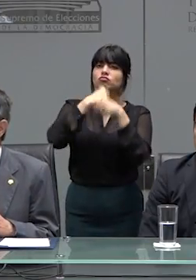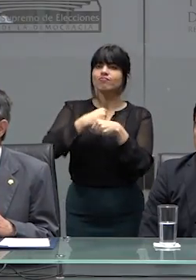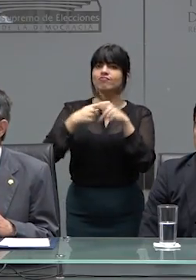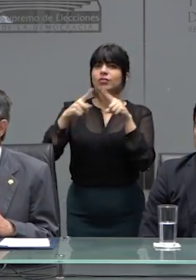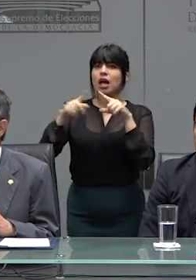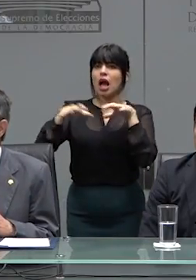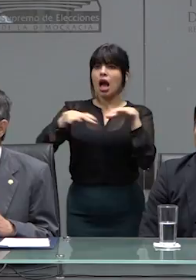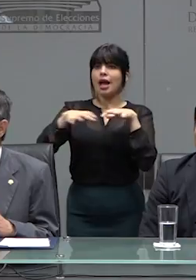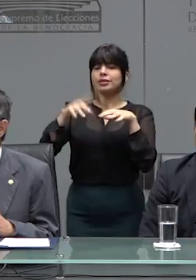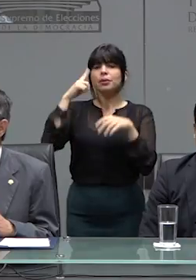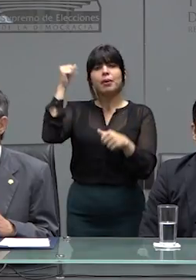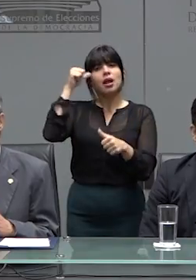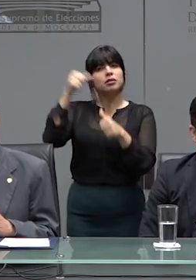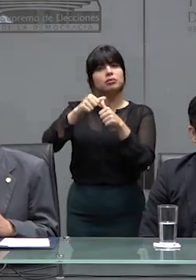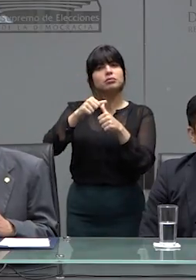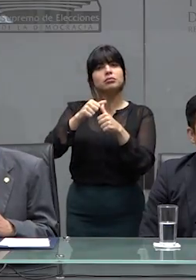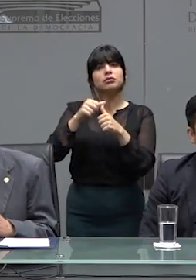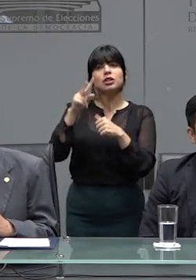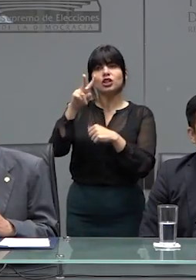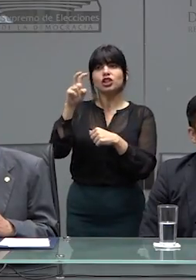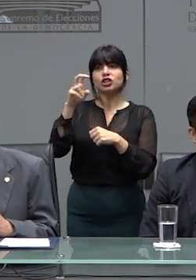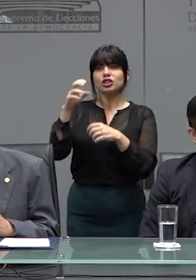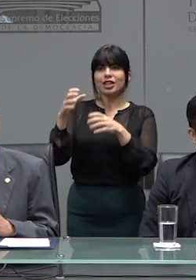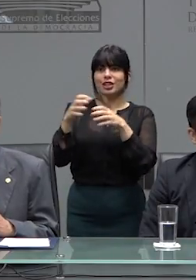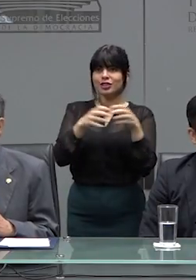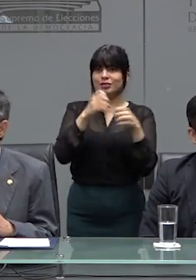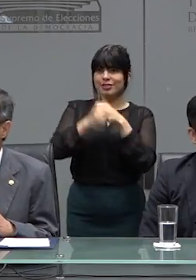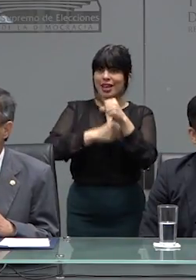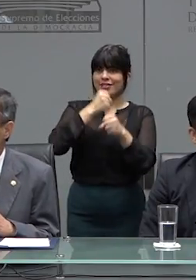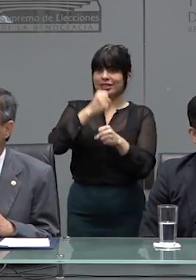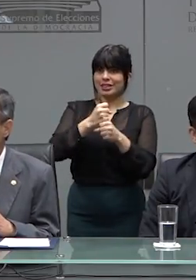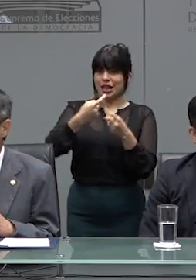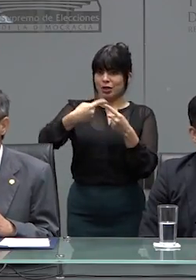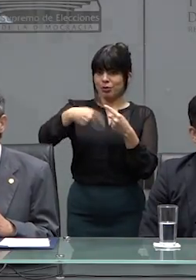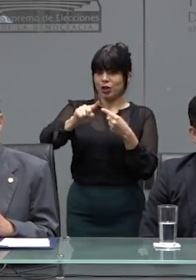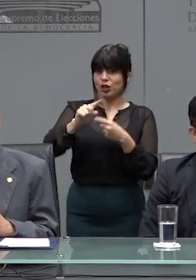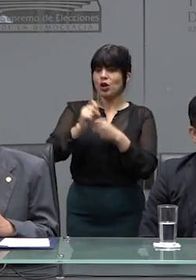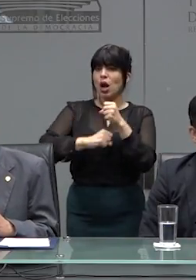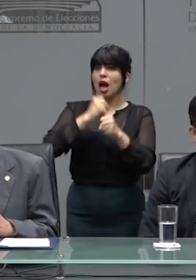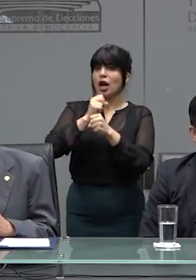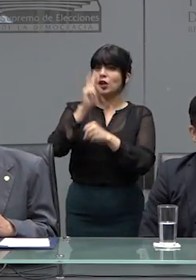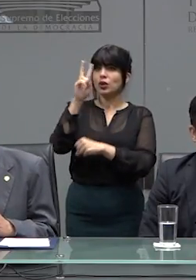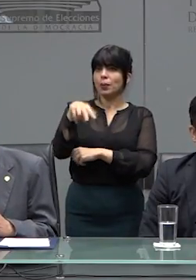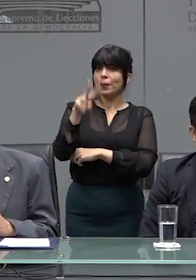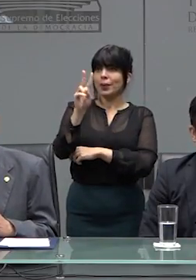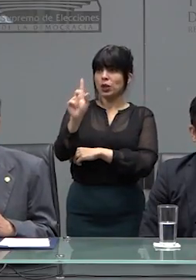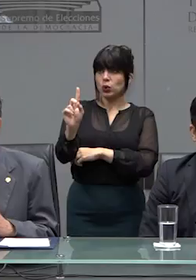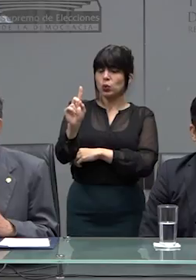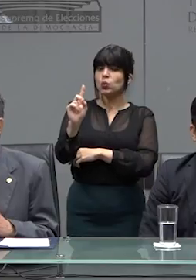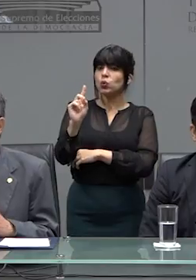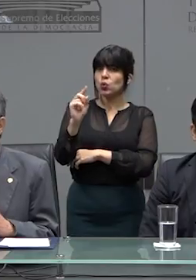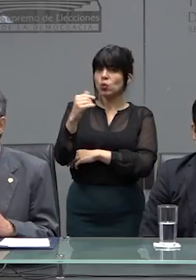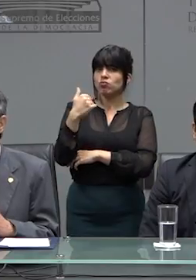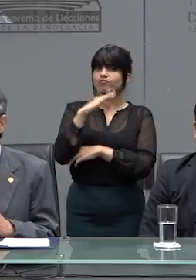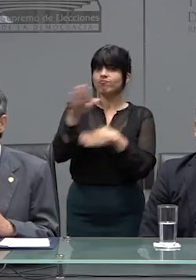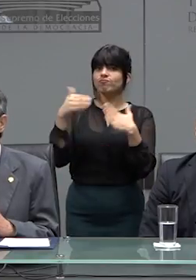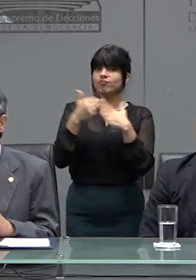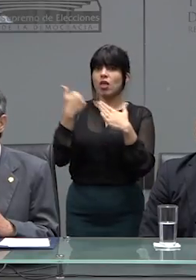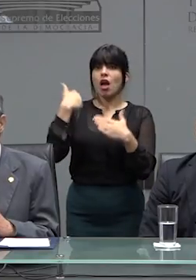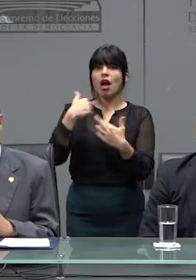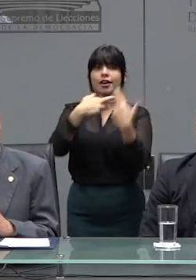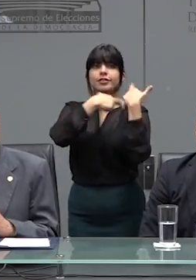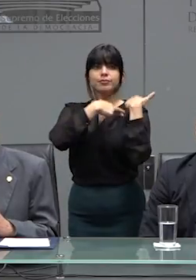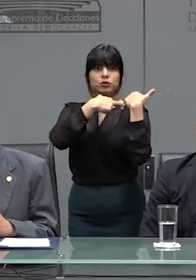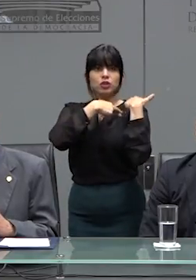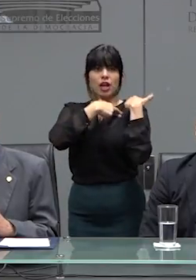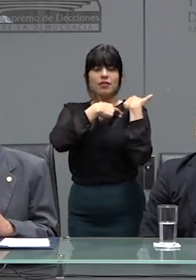actos conmemorativos del Bicentenario. De cara al 2021 tenemos toda la